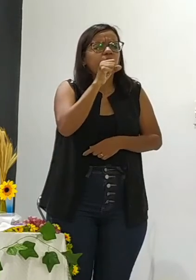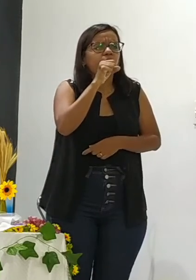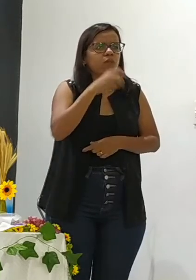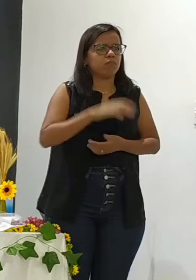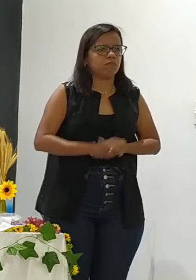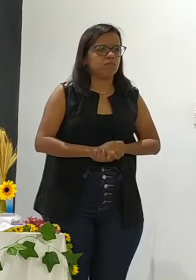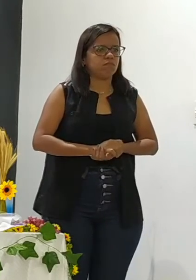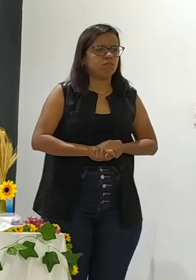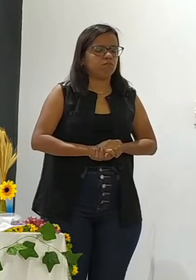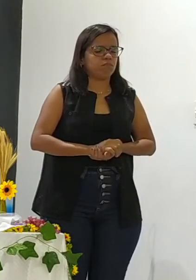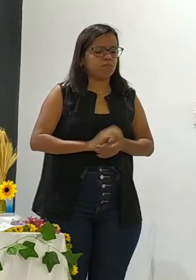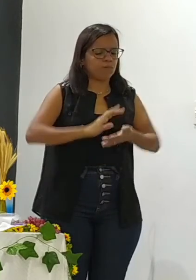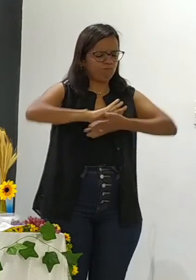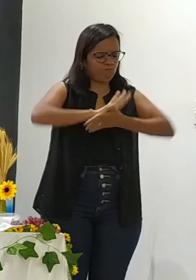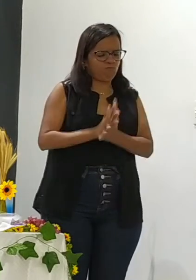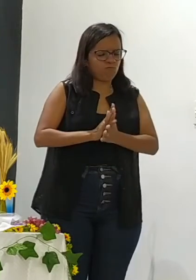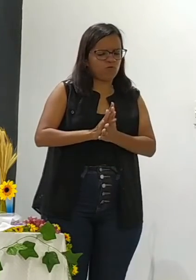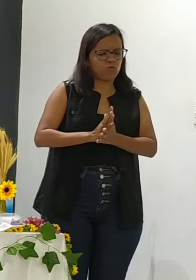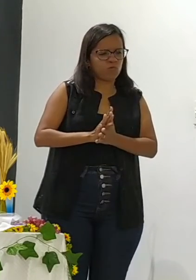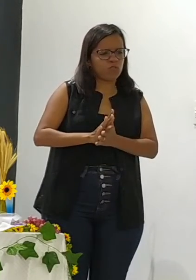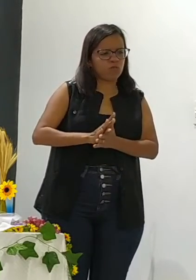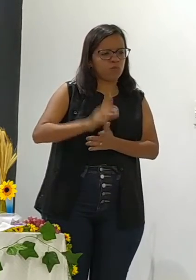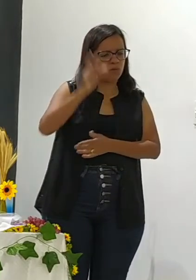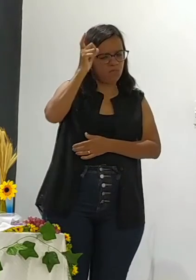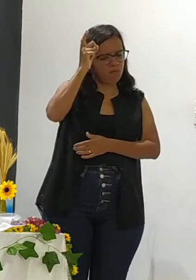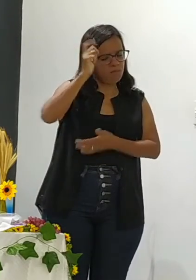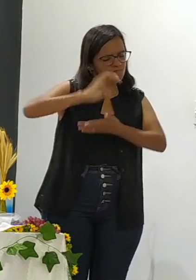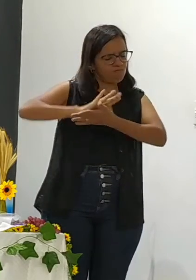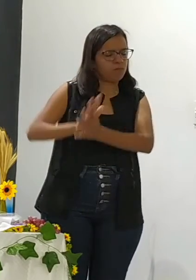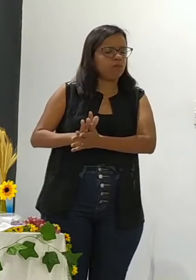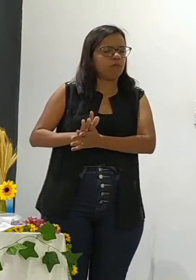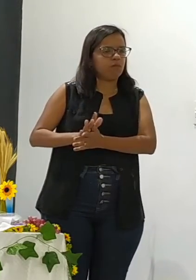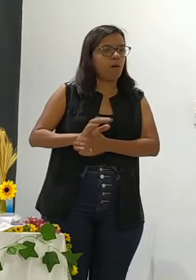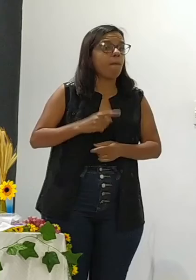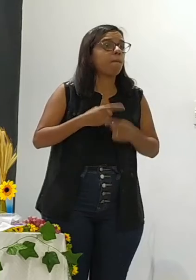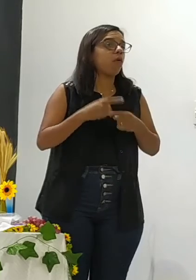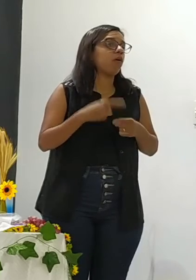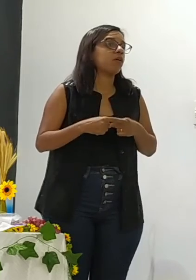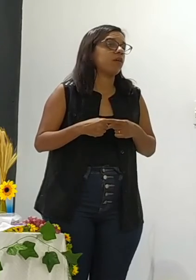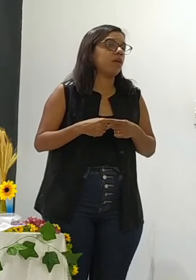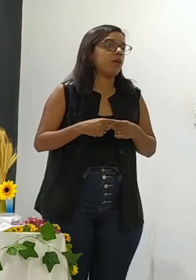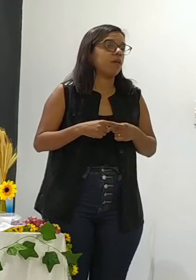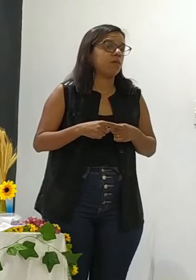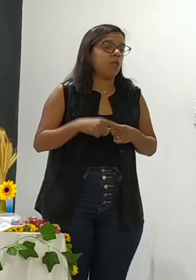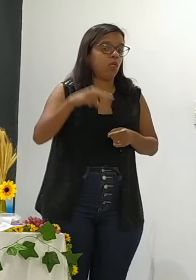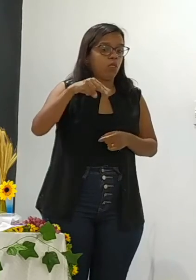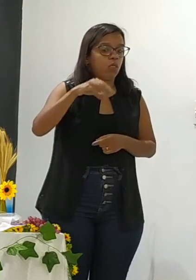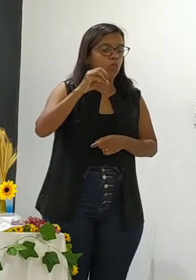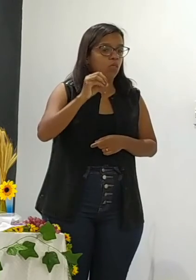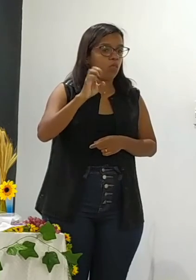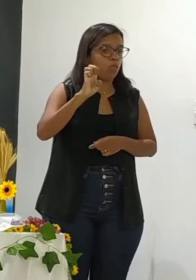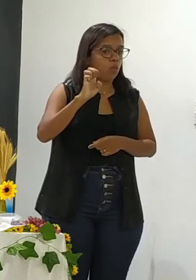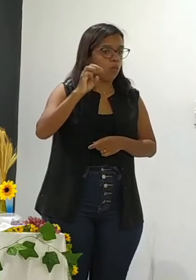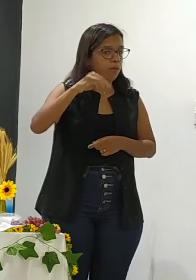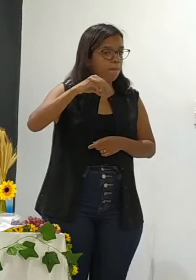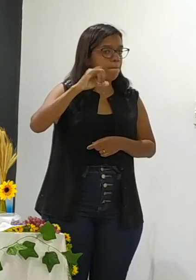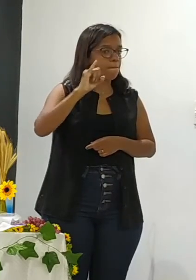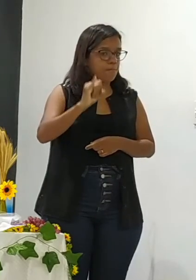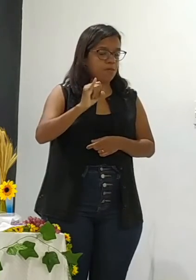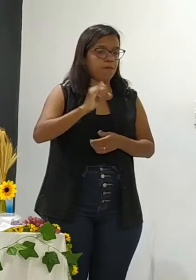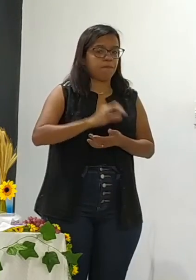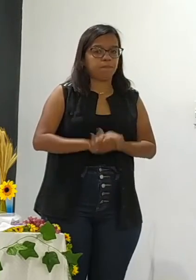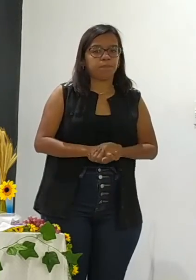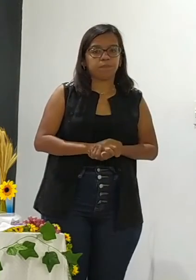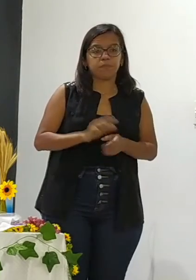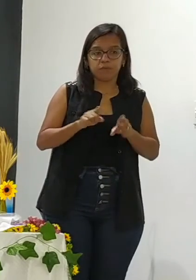está entendido, Satanás. Pode até não ser você. Sabe por quê? Porque a Noemi teve uma coisa que eu vou